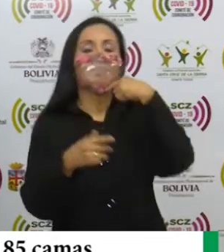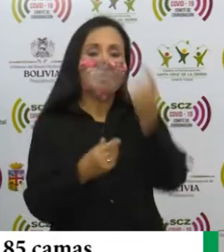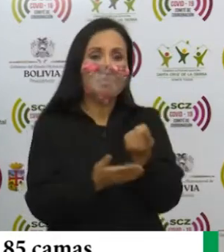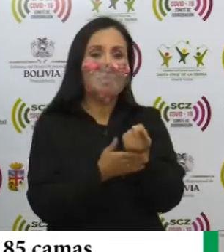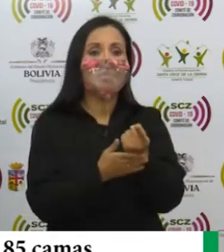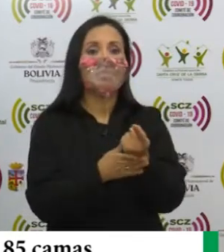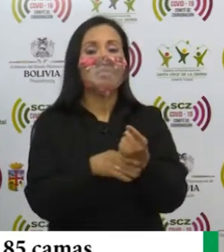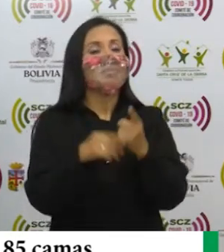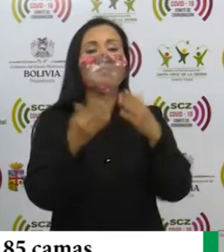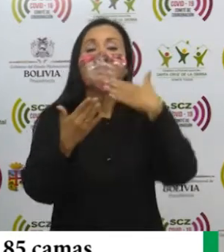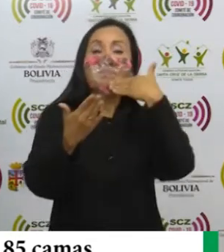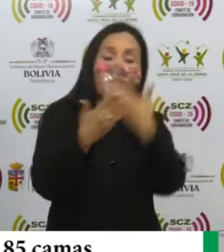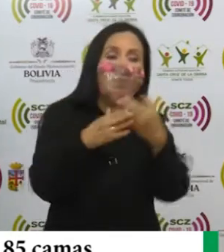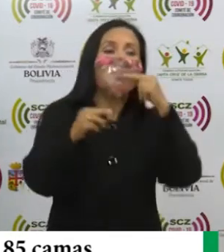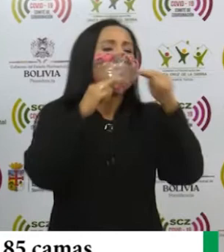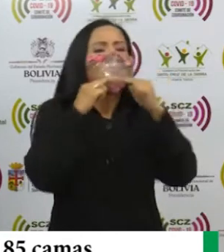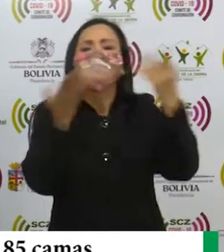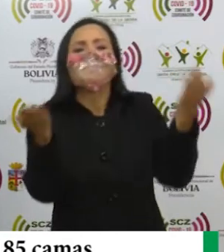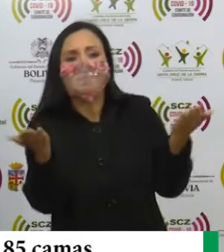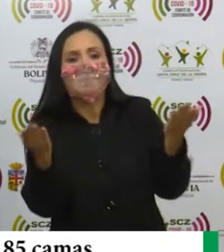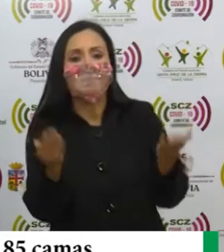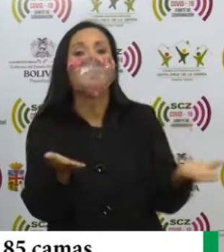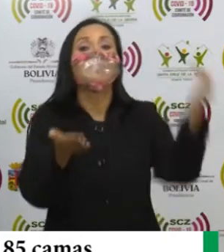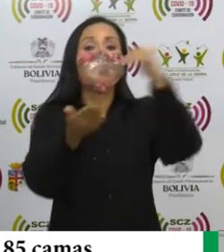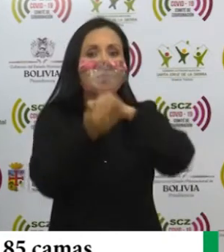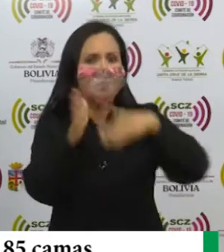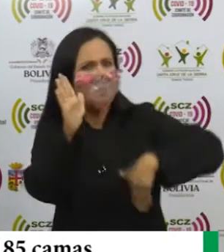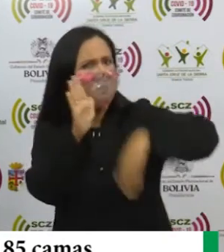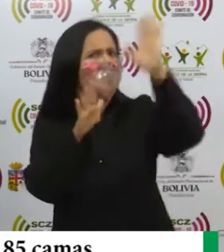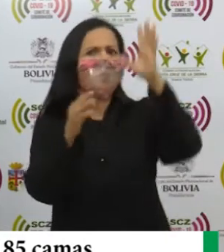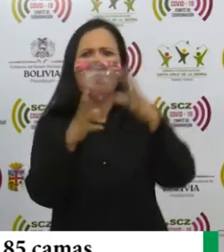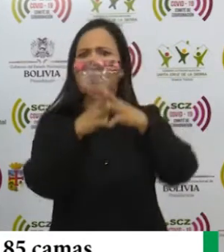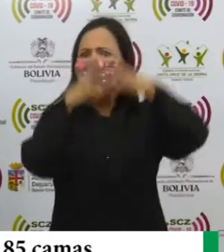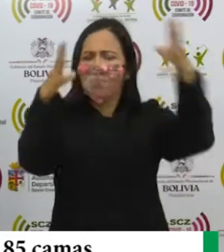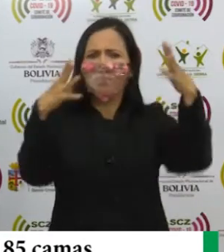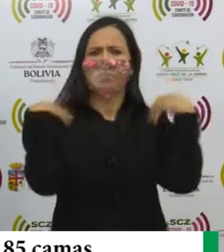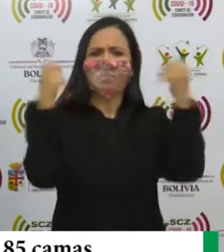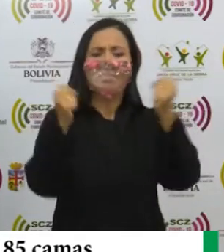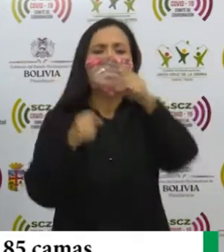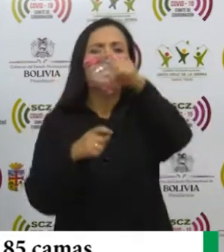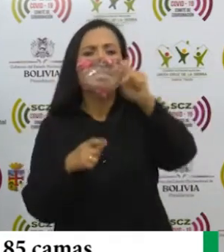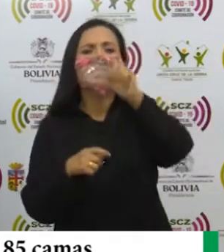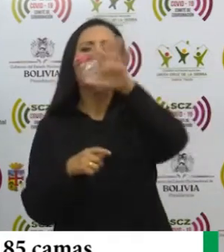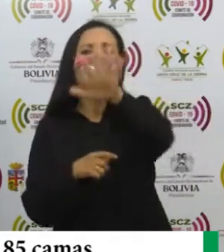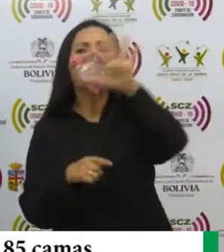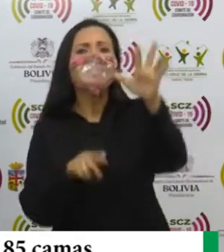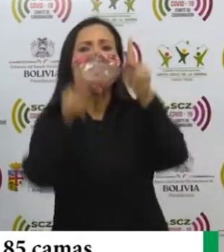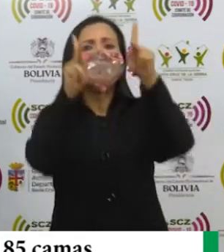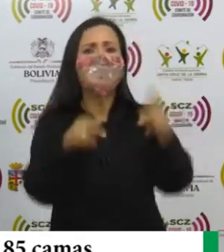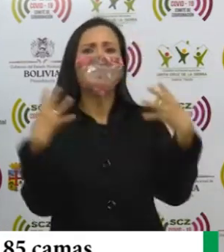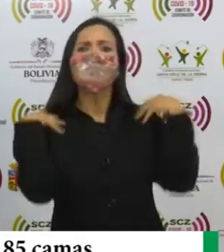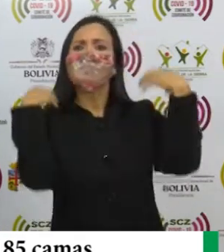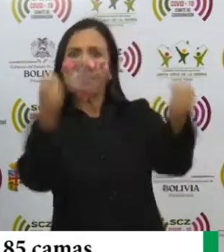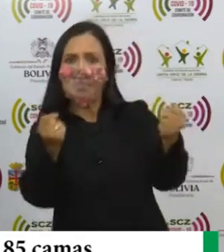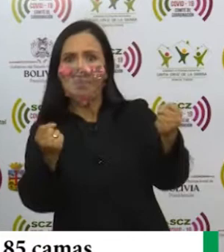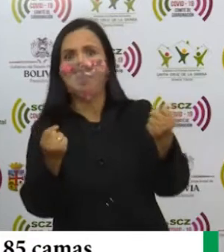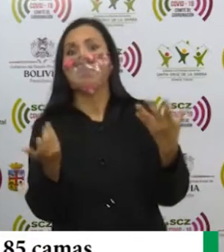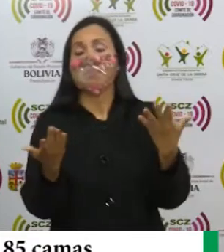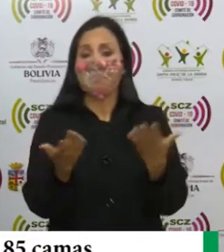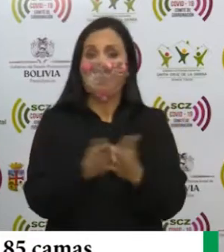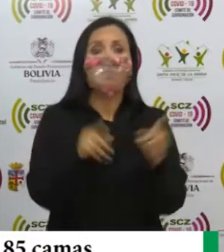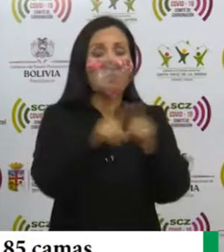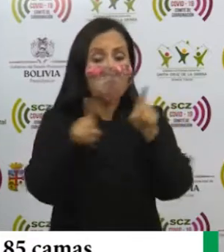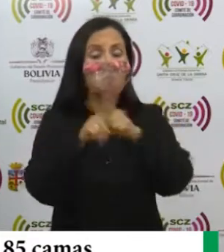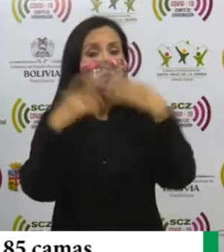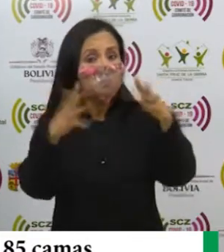que entre las buenas noticias tenemos nuevamente mayor cantidad de recuperados. 155 casos se reportan